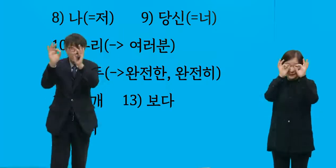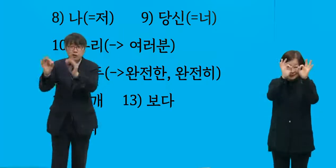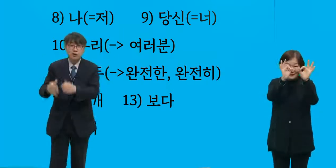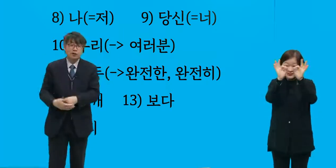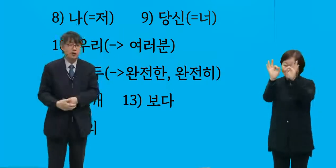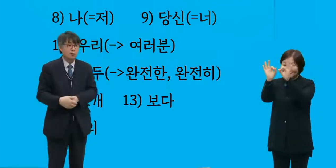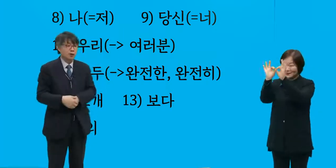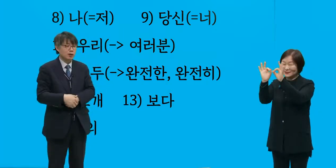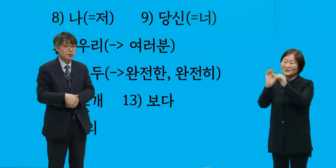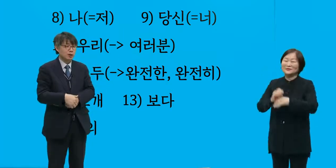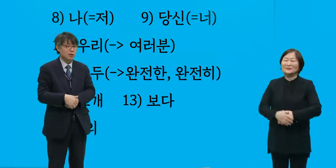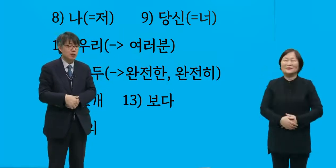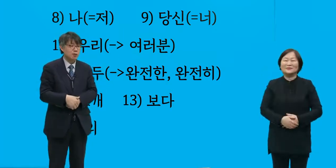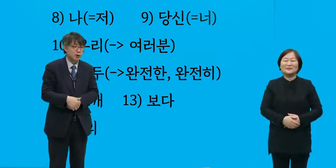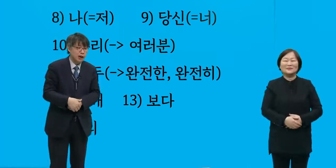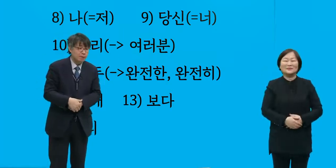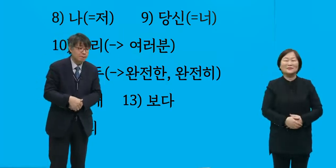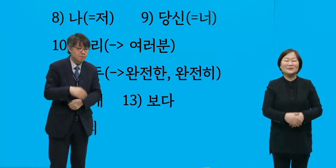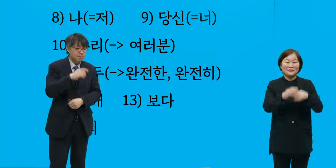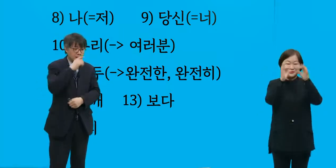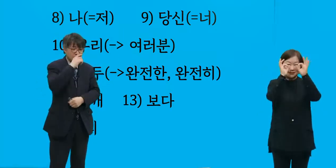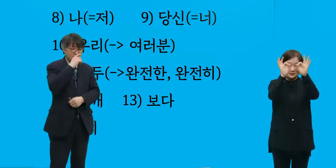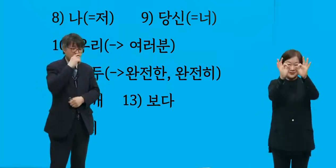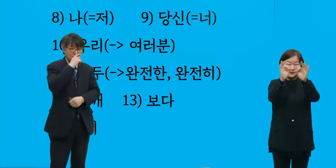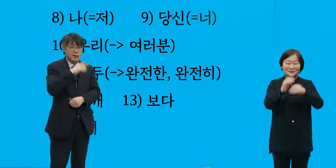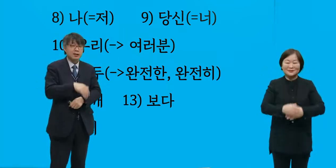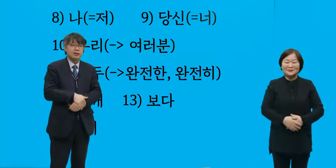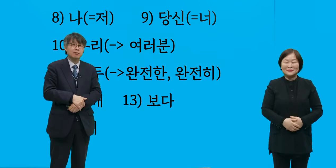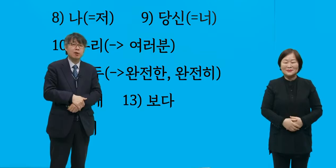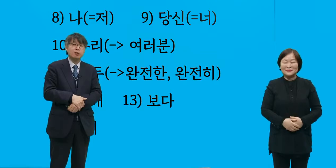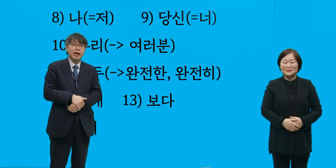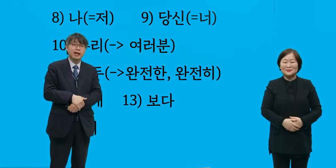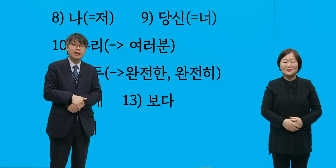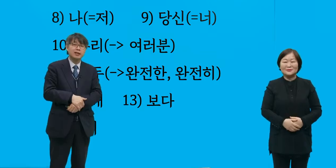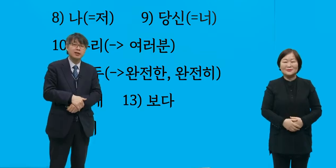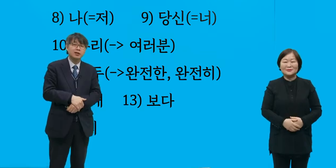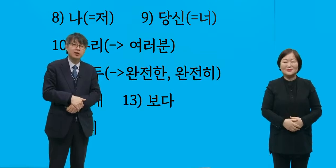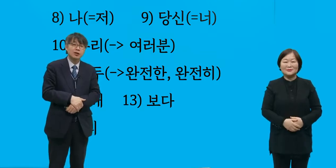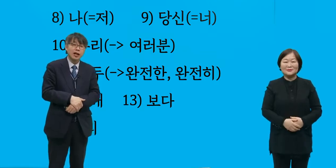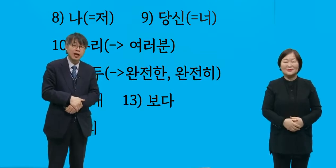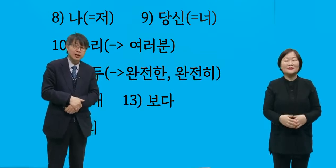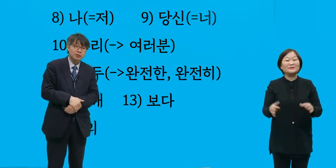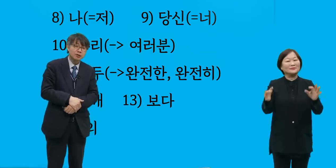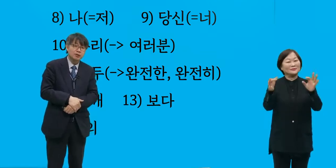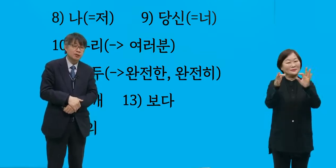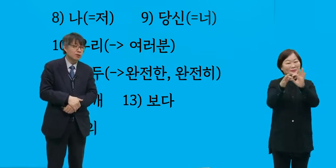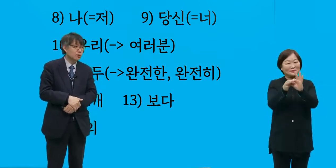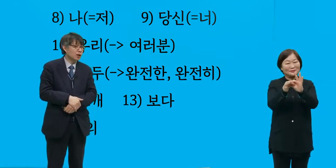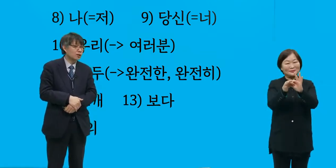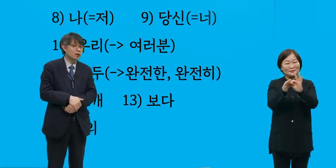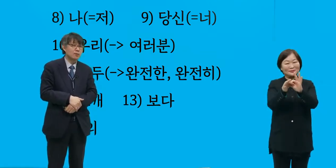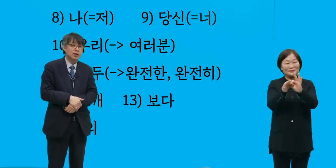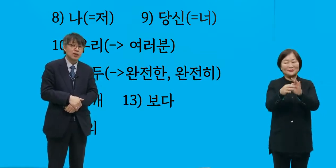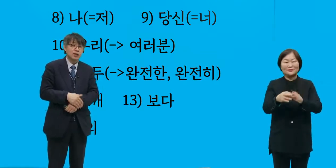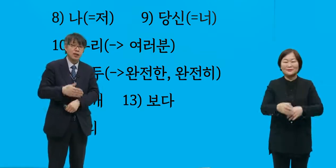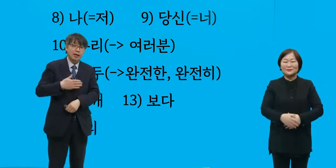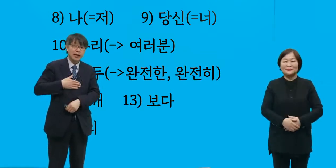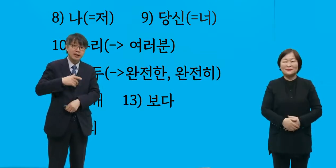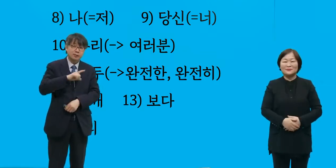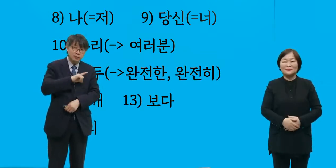보는 거, 이렇게 표현하시면 되겠습니다. 보다. 그 다음에 뭐 나의 살던 것, 나의 이름은 우리가 지난번에 내 이름